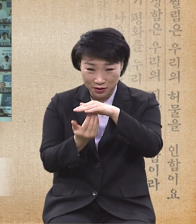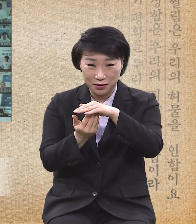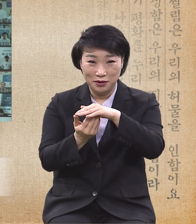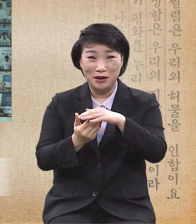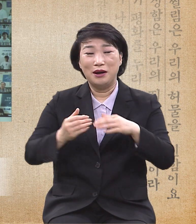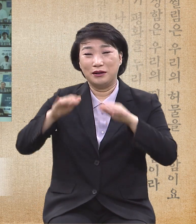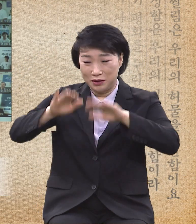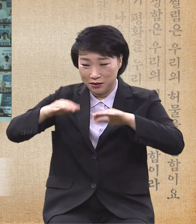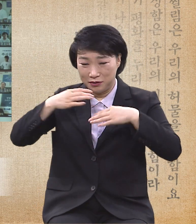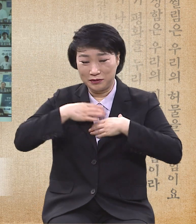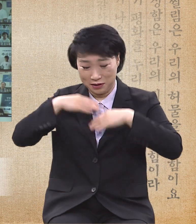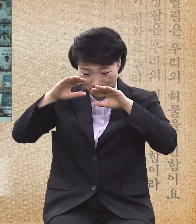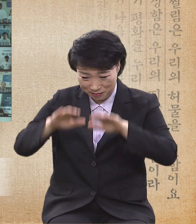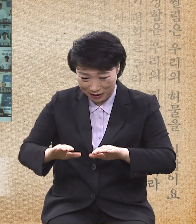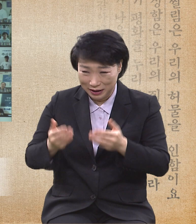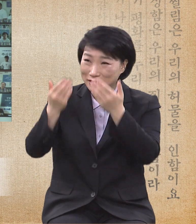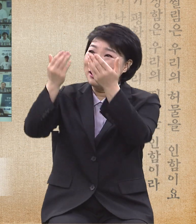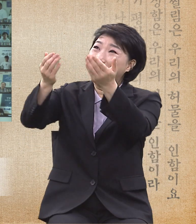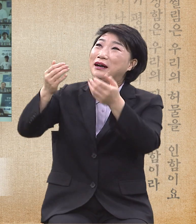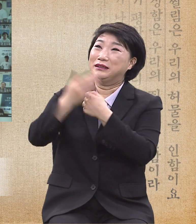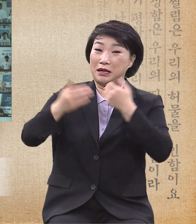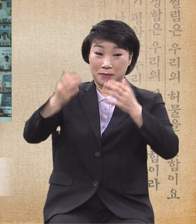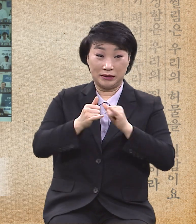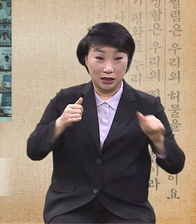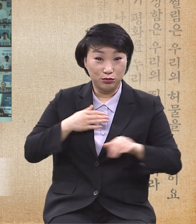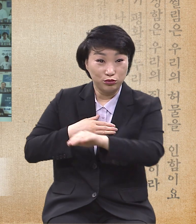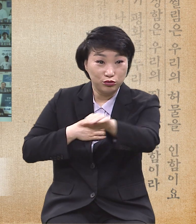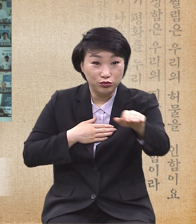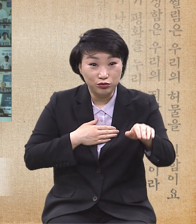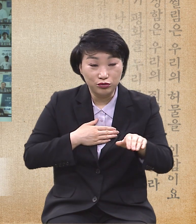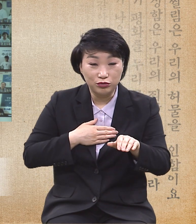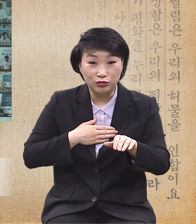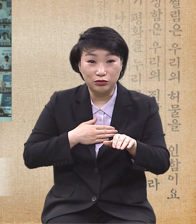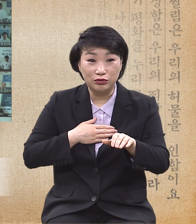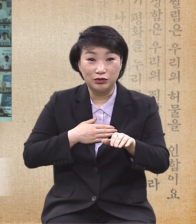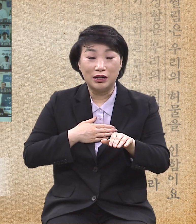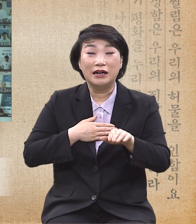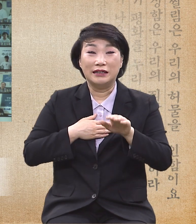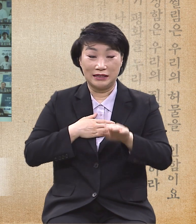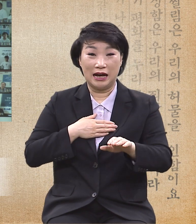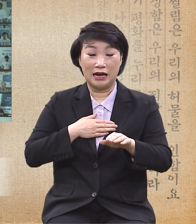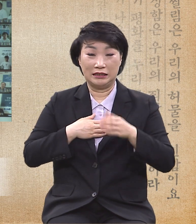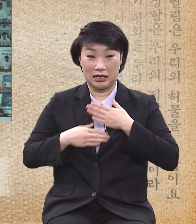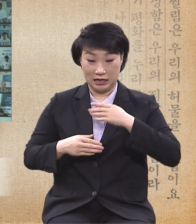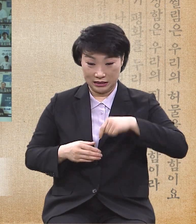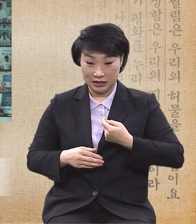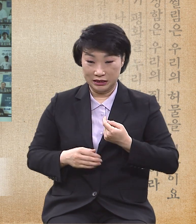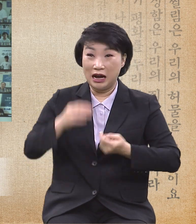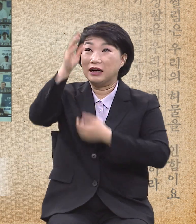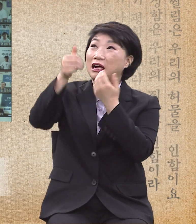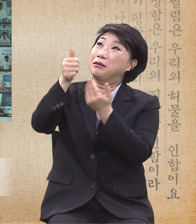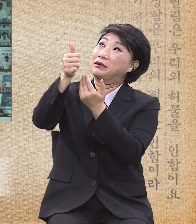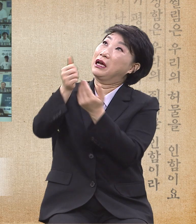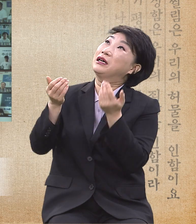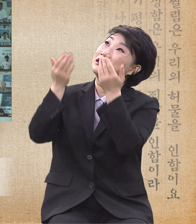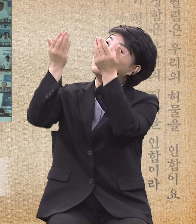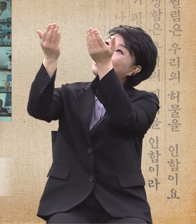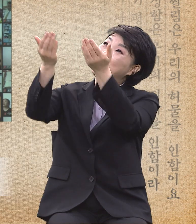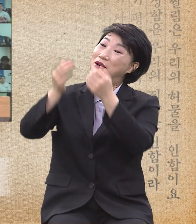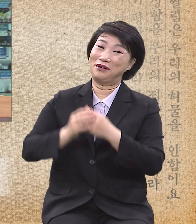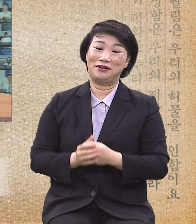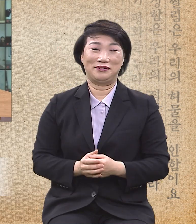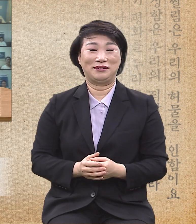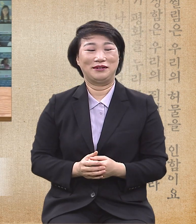최상의 경배로 은혜 받은 자들의 은혜 받은 자신을 하나님 앞에